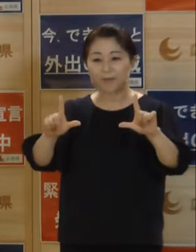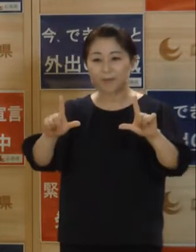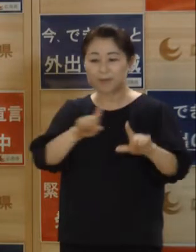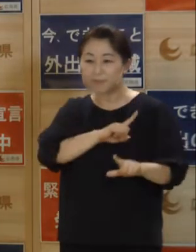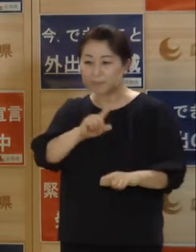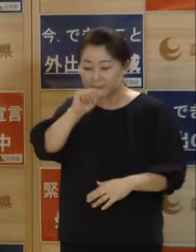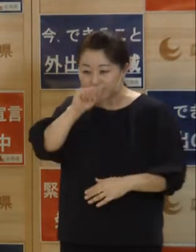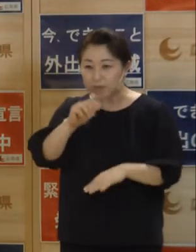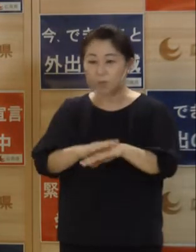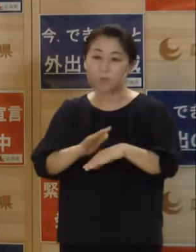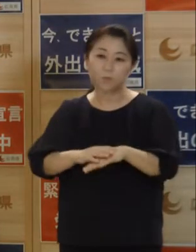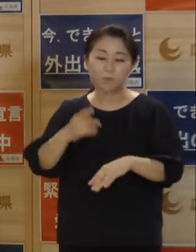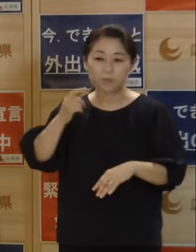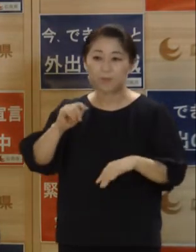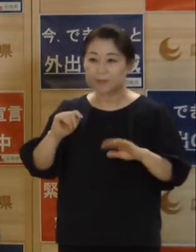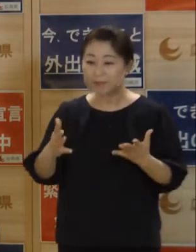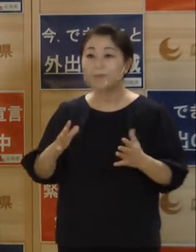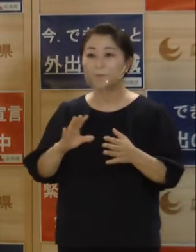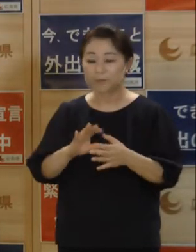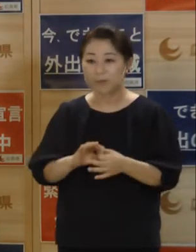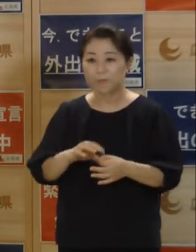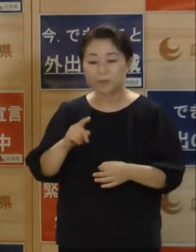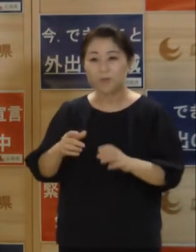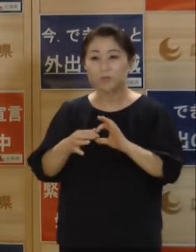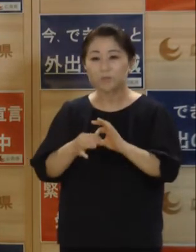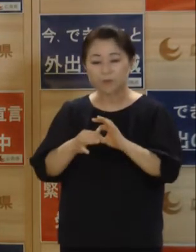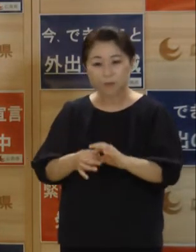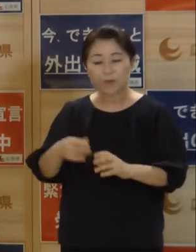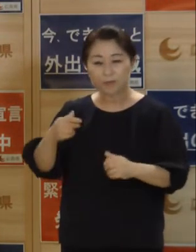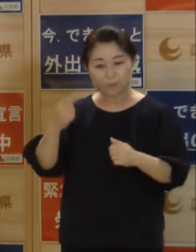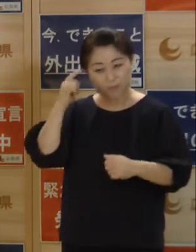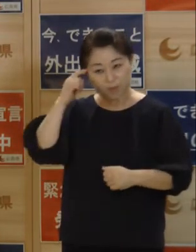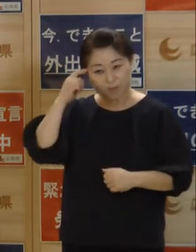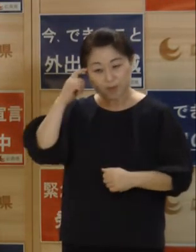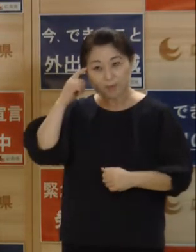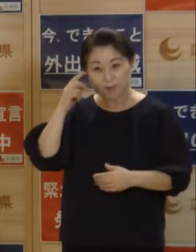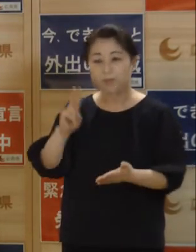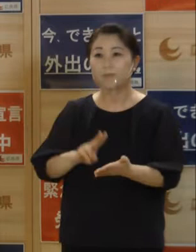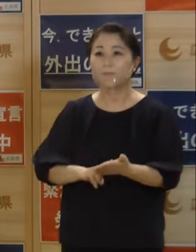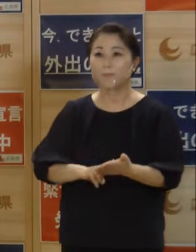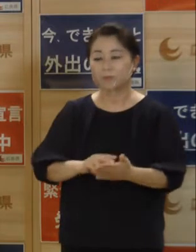ね、検討した上で、どうするか検討したいと思います。